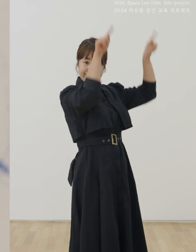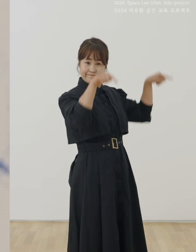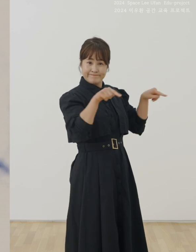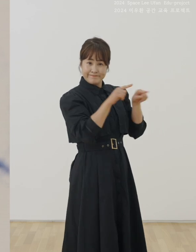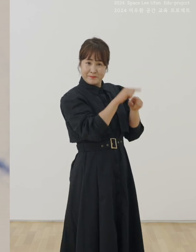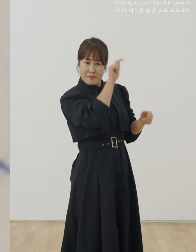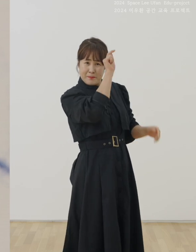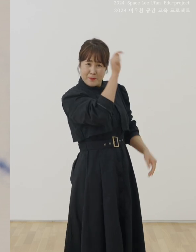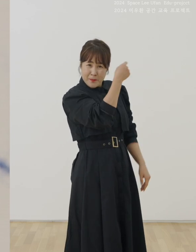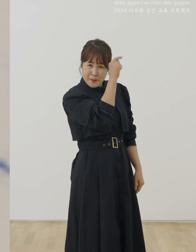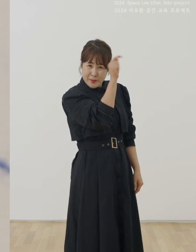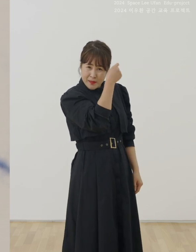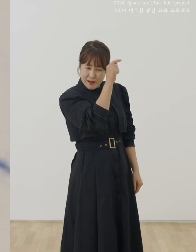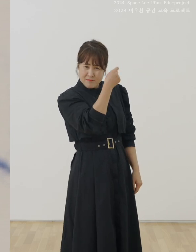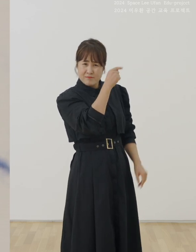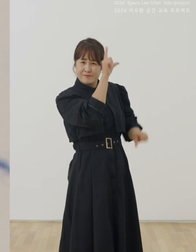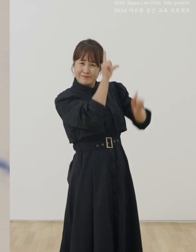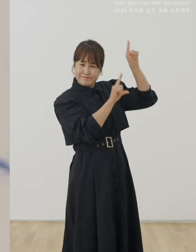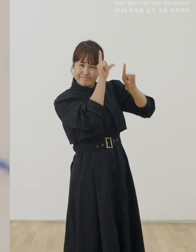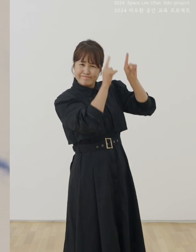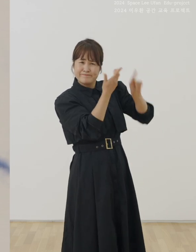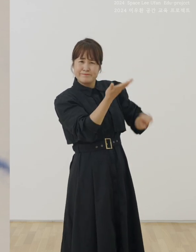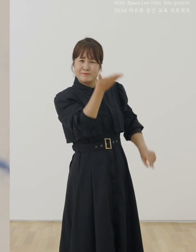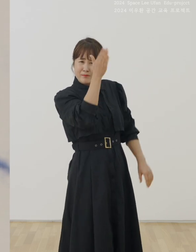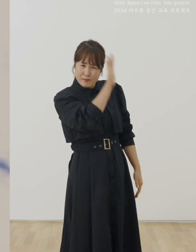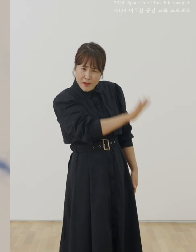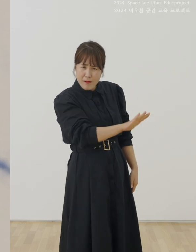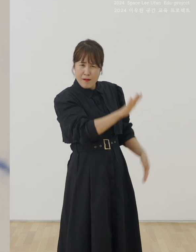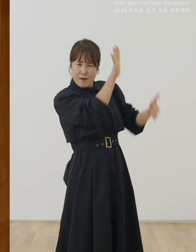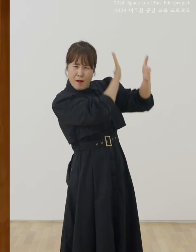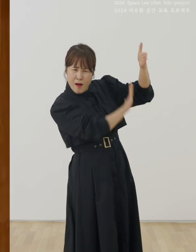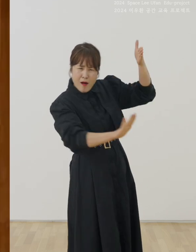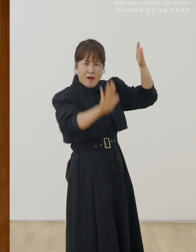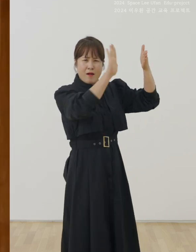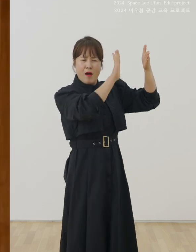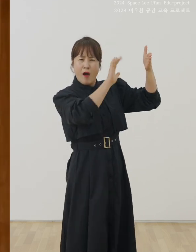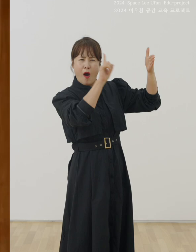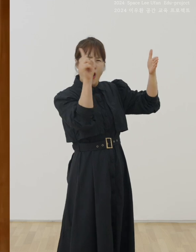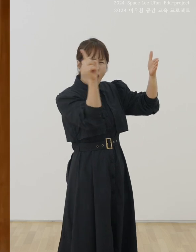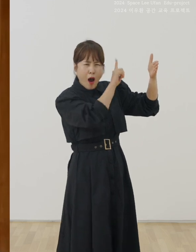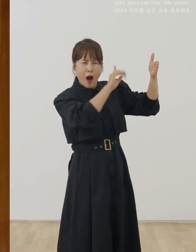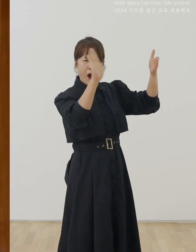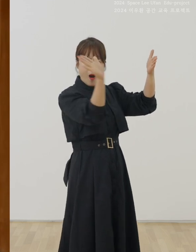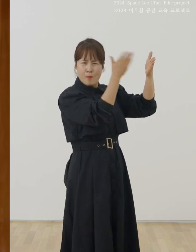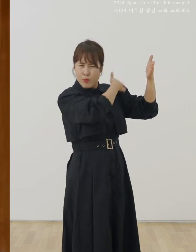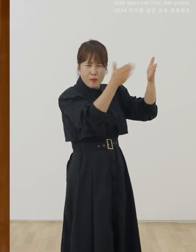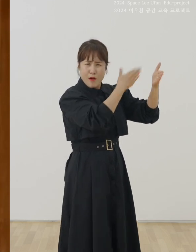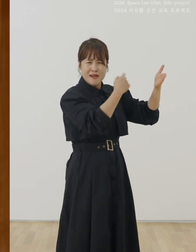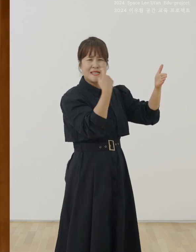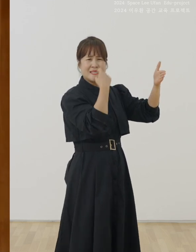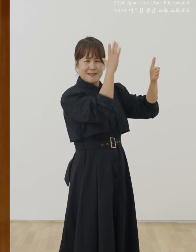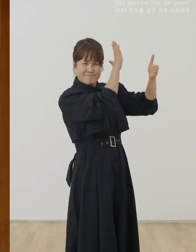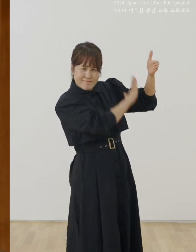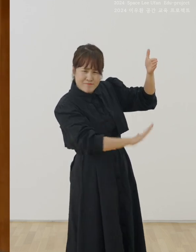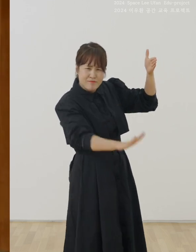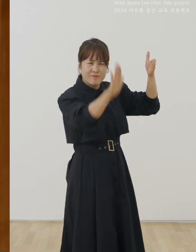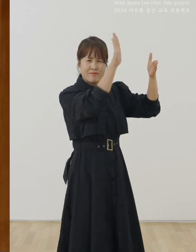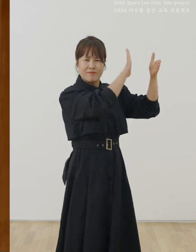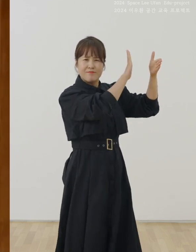하얀 캔버스도 일부러 만들어낸 거거든요, 공장에서. 그 캔버스에다가 터치를 한번 쭉